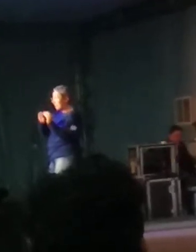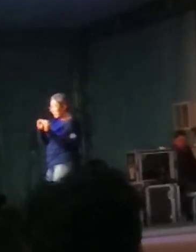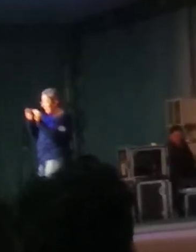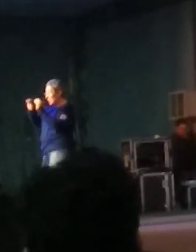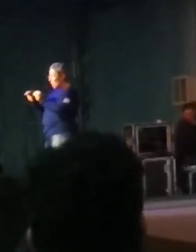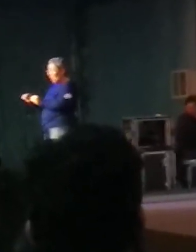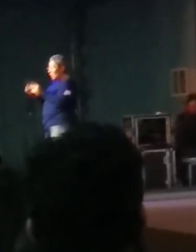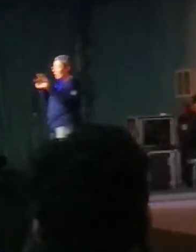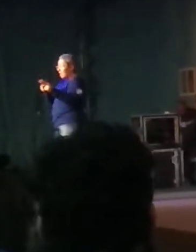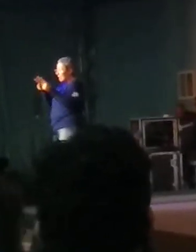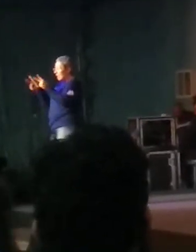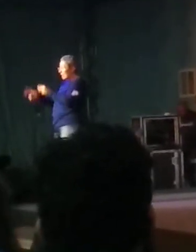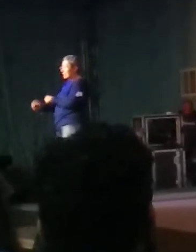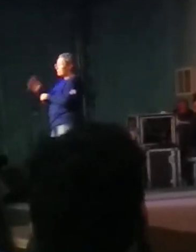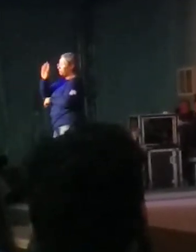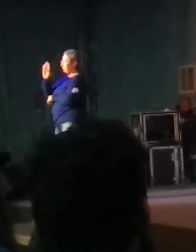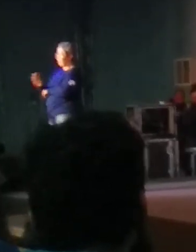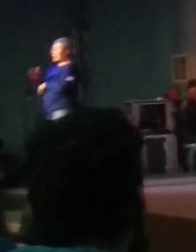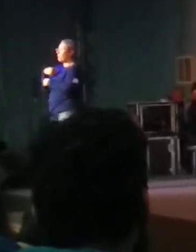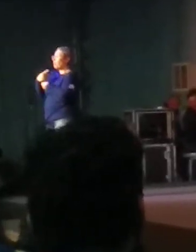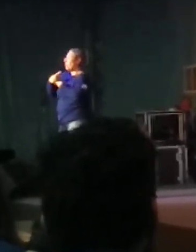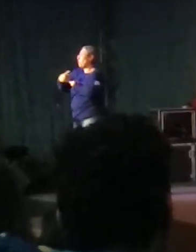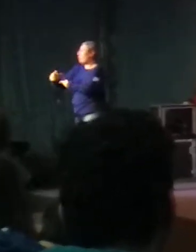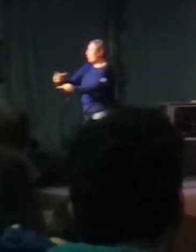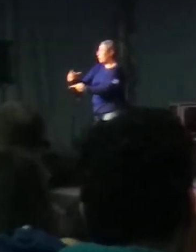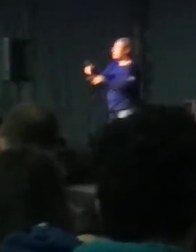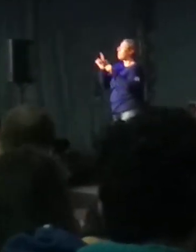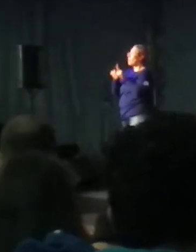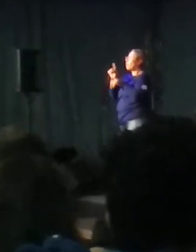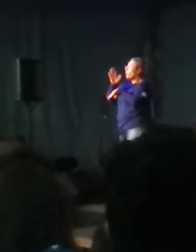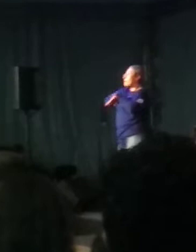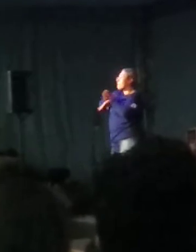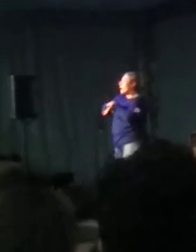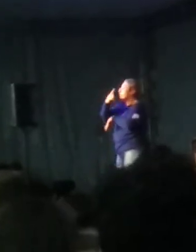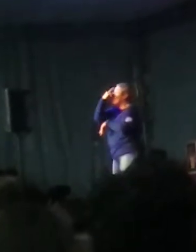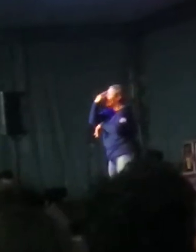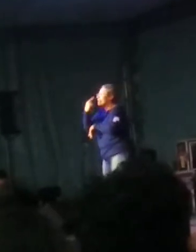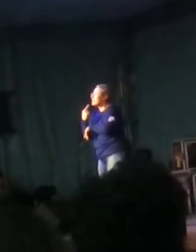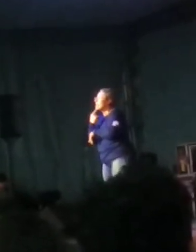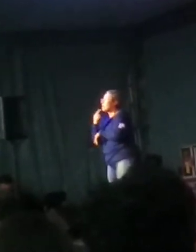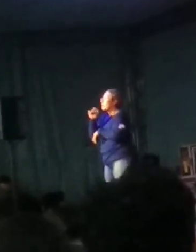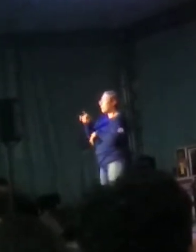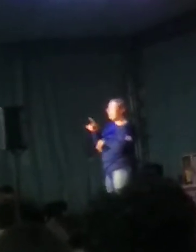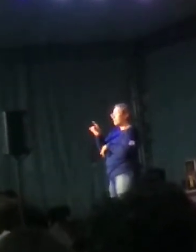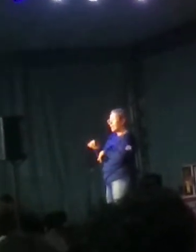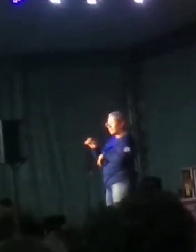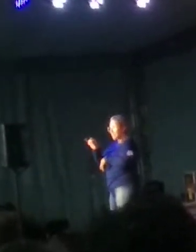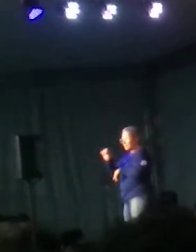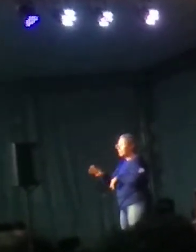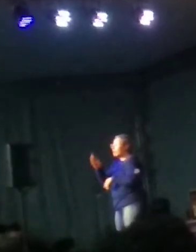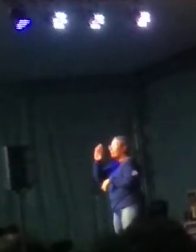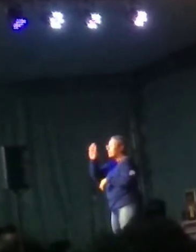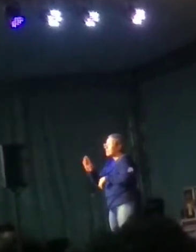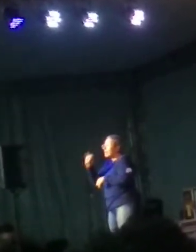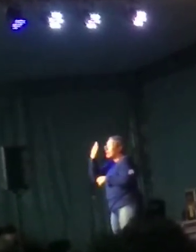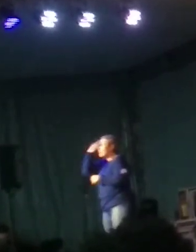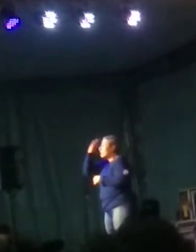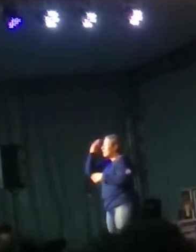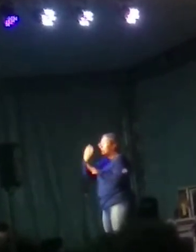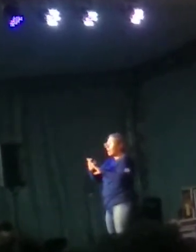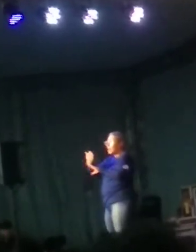Brasil essa série, eles me convidaram para fazer o perfil do Dexter para o público brasileiro entender, porque naquela